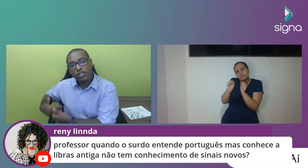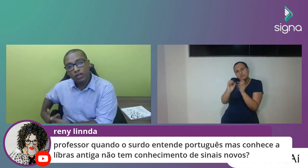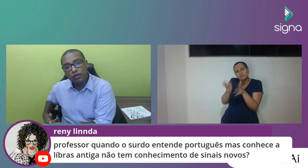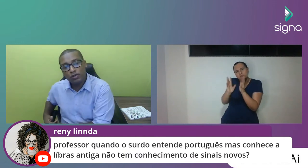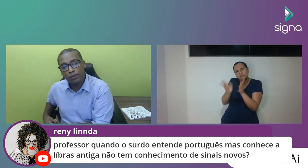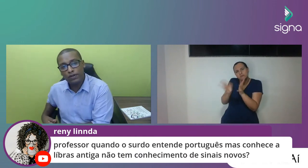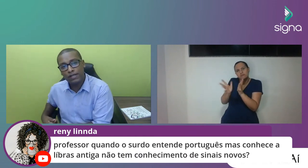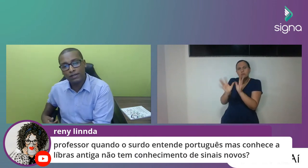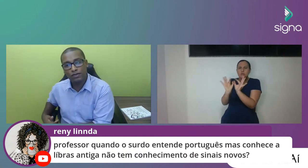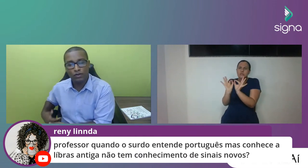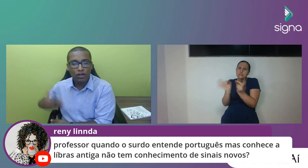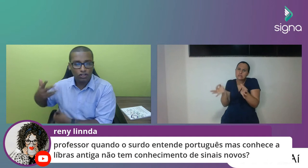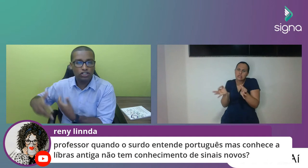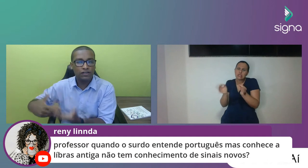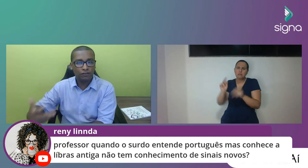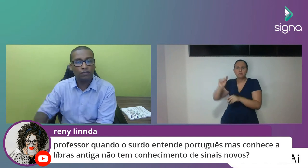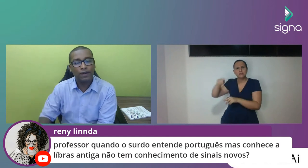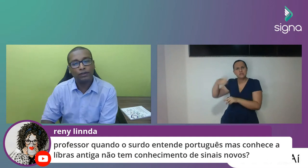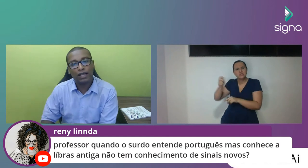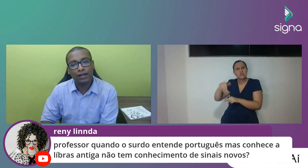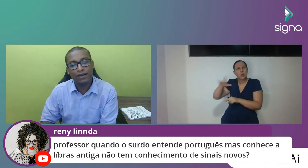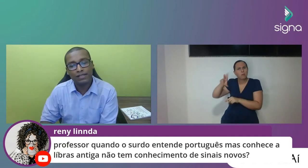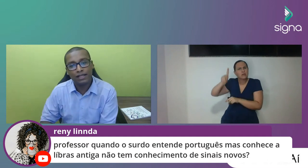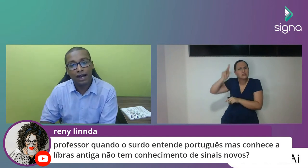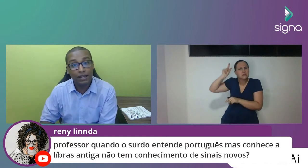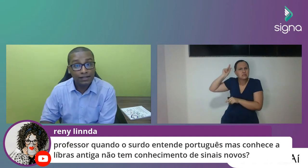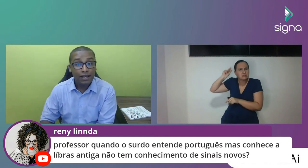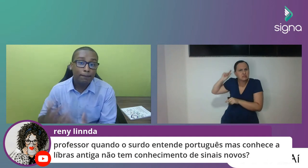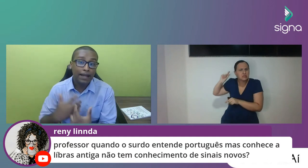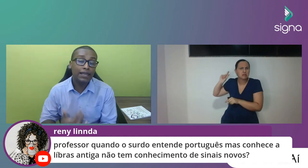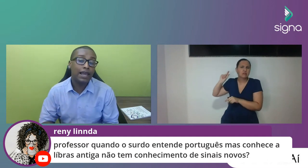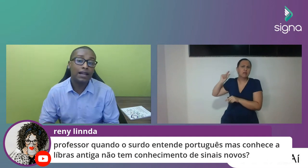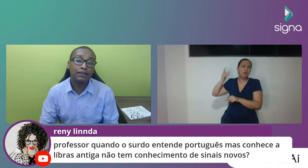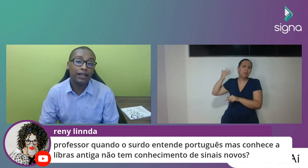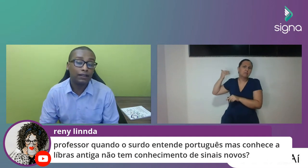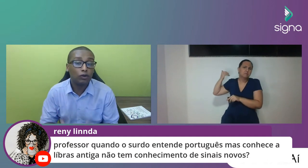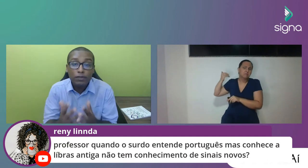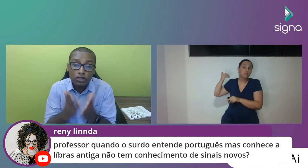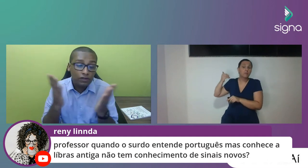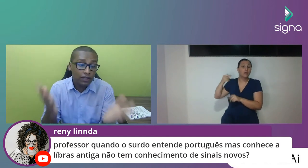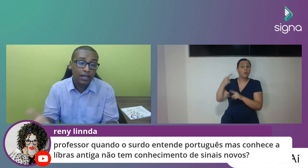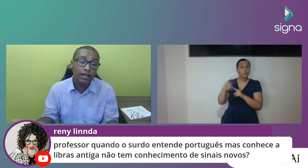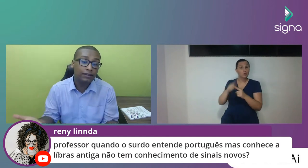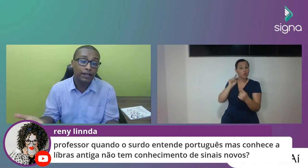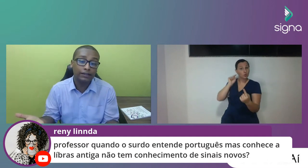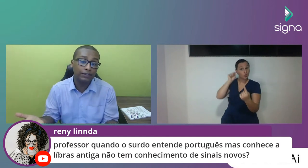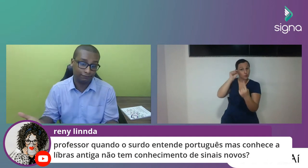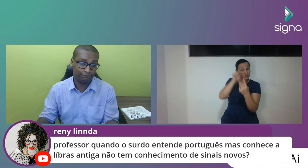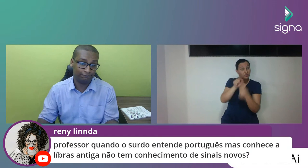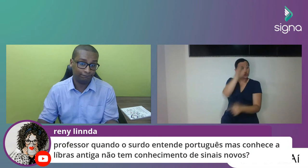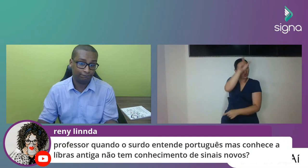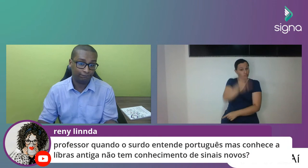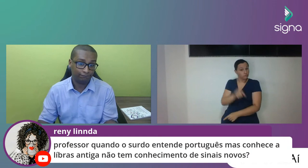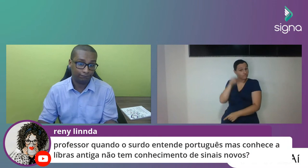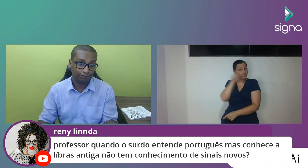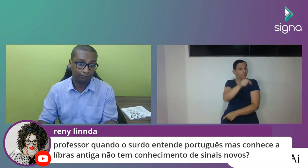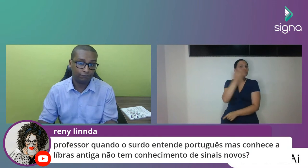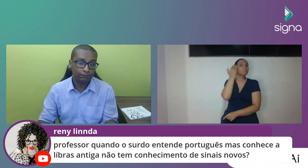mais antigos no processo de desenvolvimento da língua de sinais, para que ele entenda. O objetivo é que ele entenda.